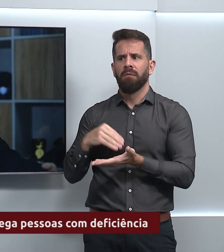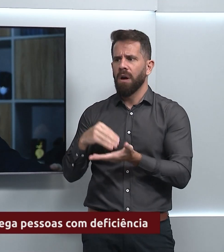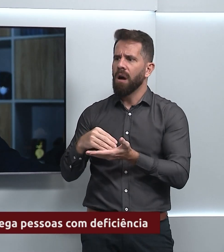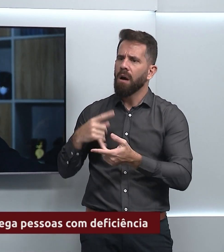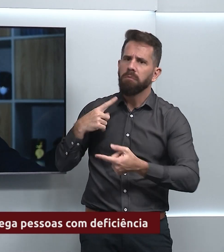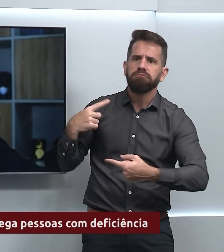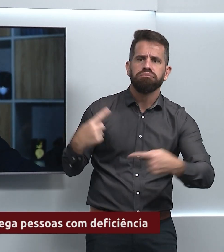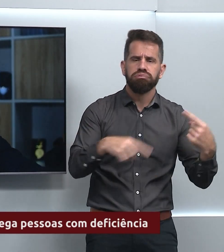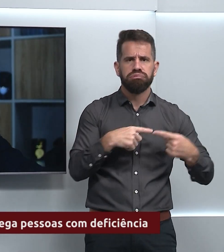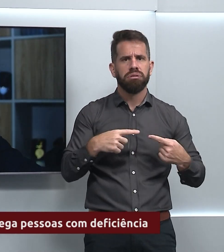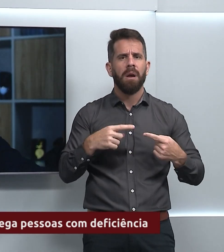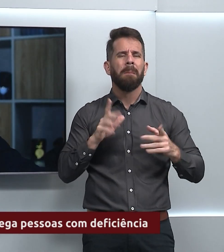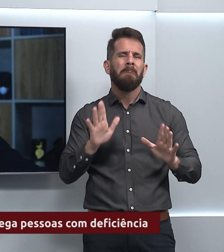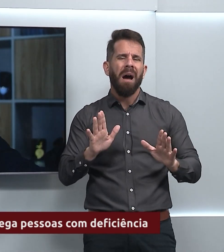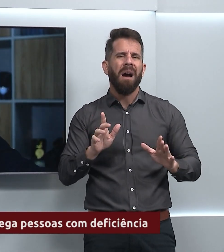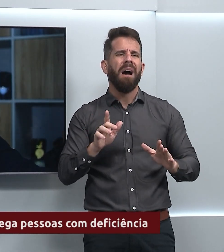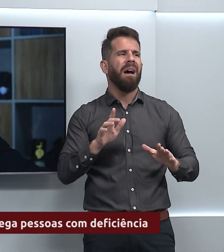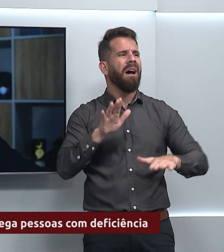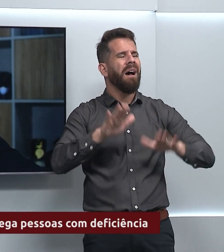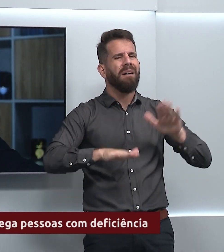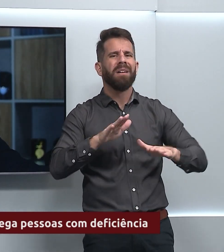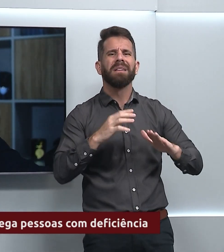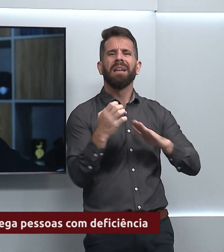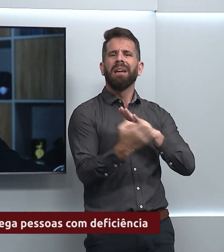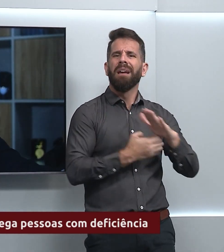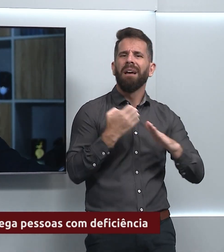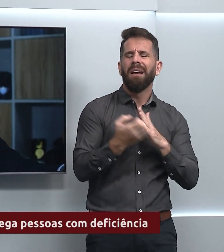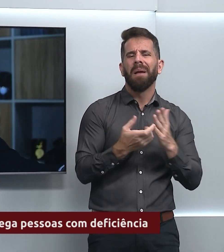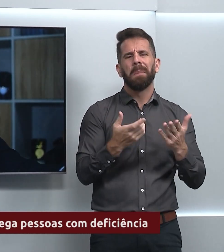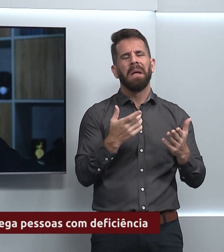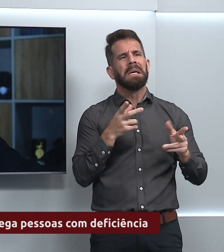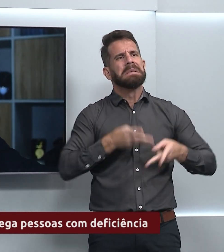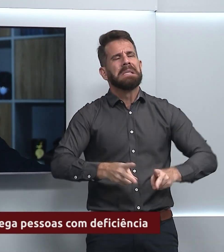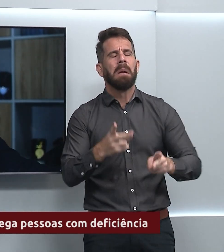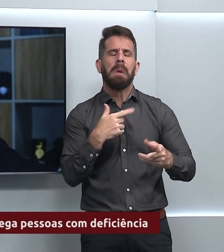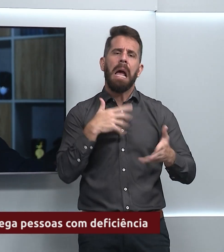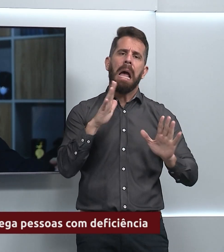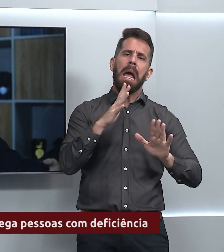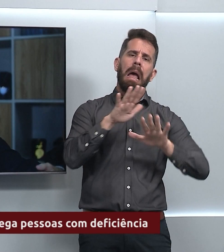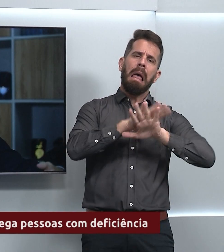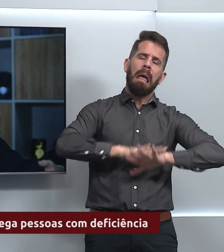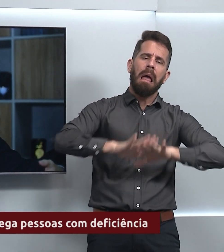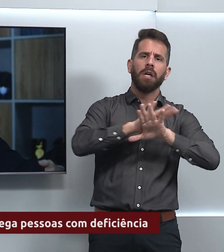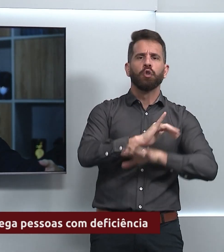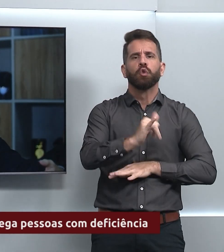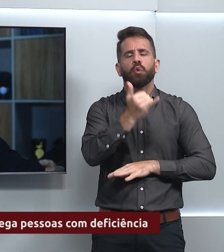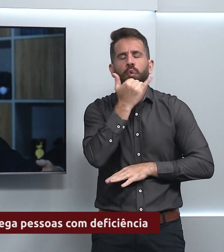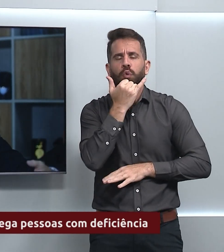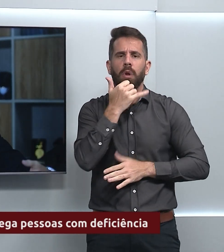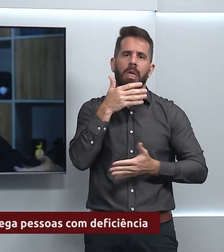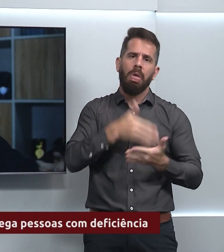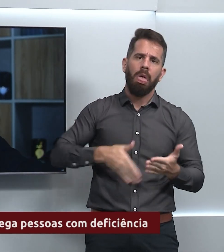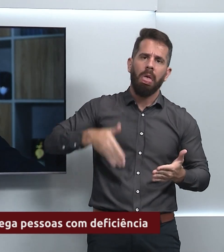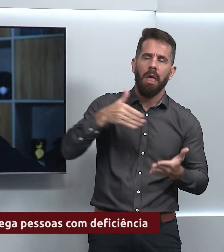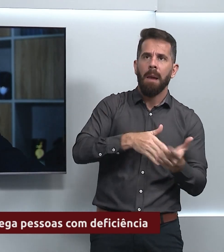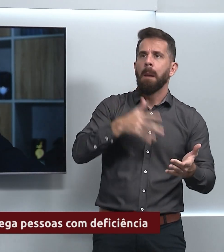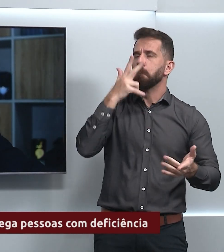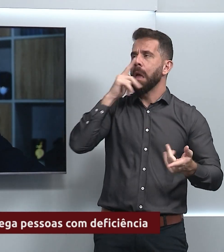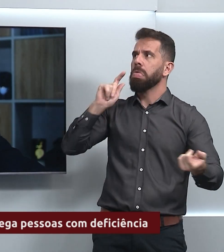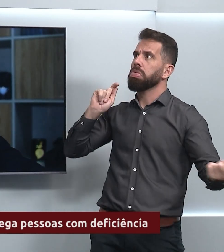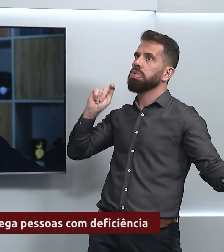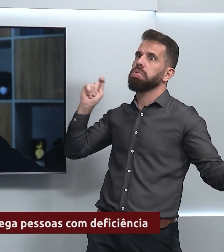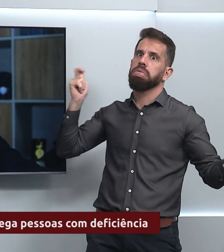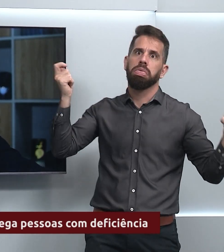Mas o que a gente vê realmente são, muitas vezes, as empresas colocar empecilhos, dificuldades, muitas vezes achando que vai ter que fazer uma grande reforma na